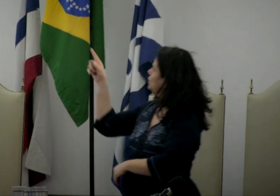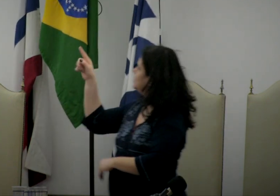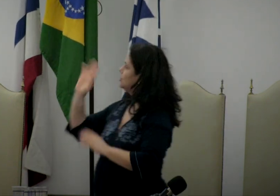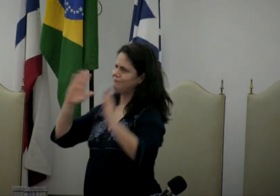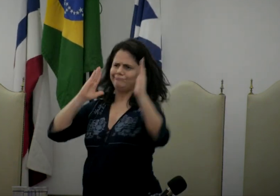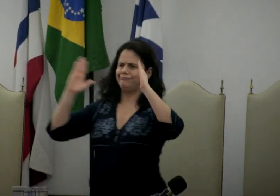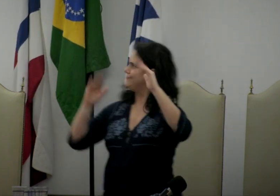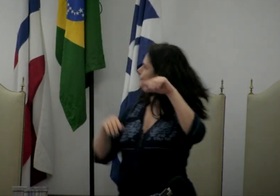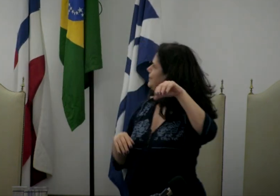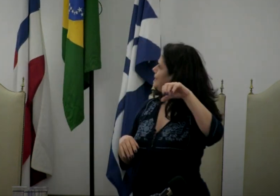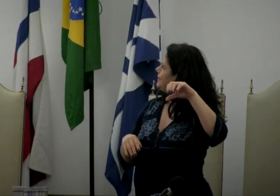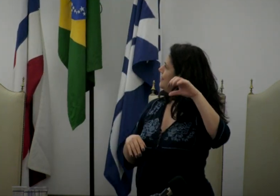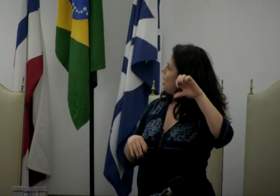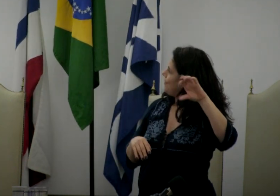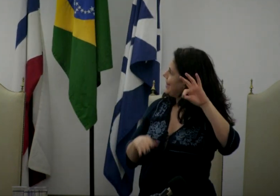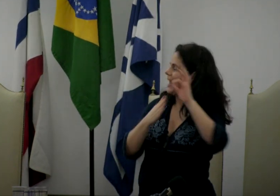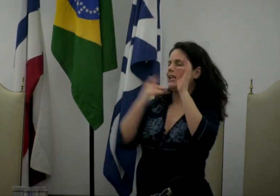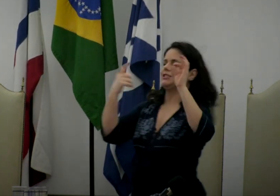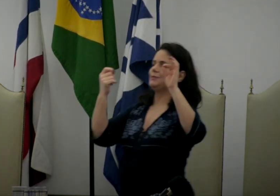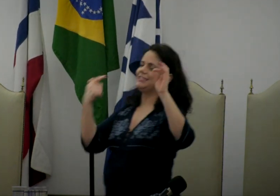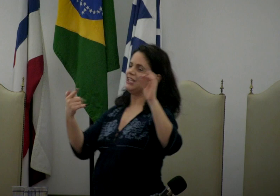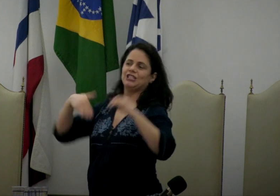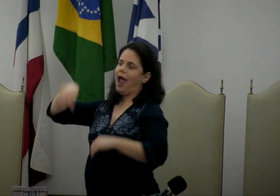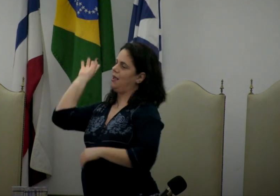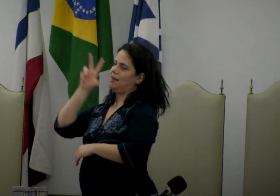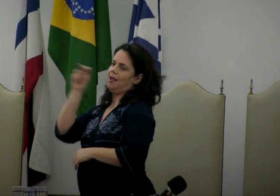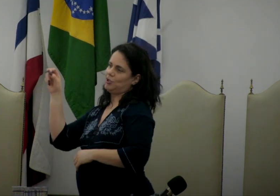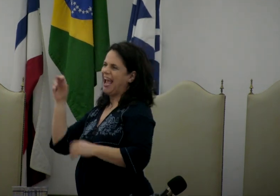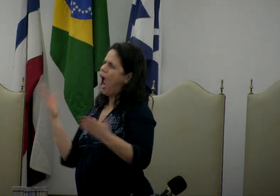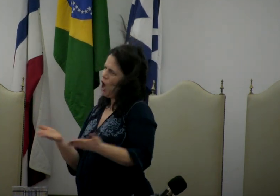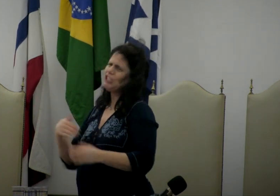mais de 500 cirurgias de implante coclear.